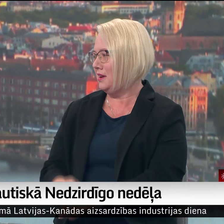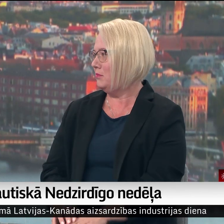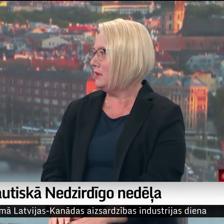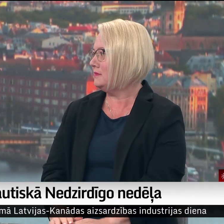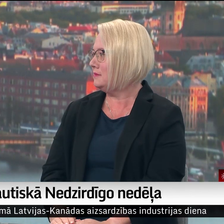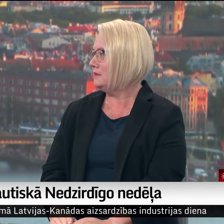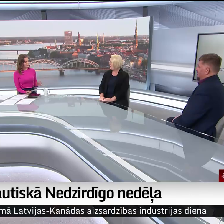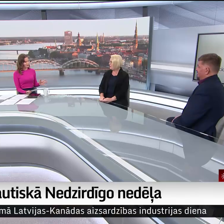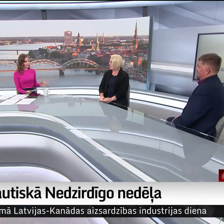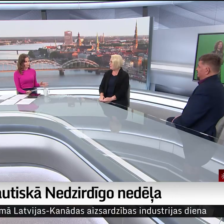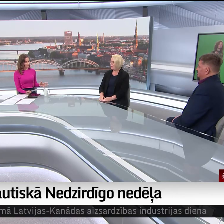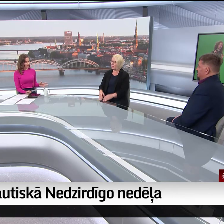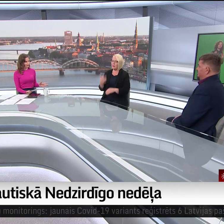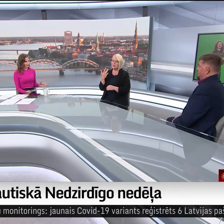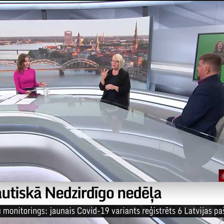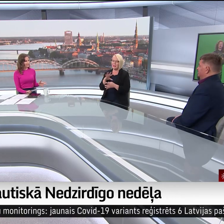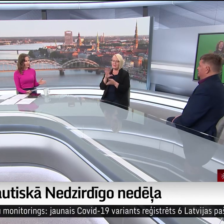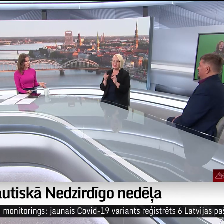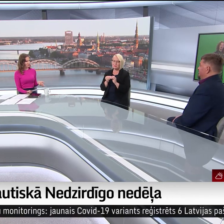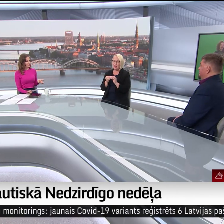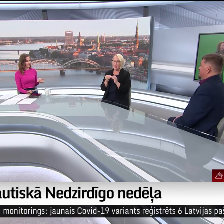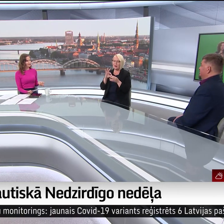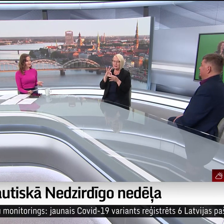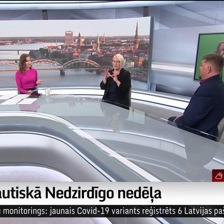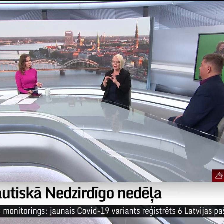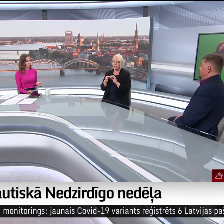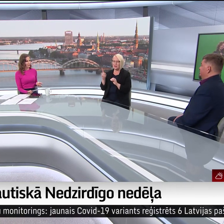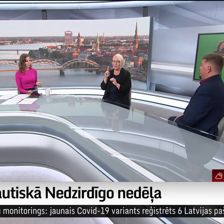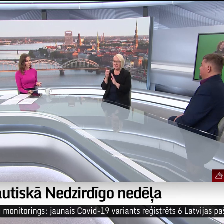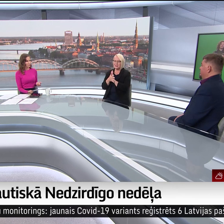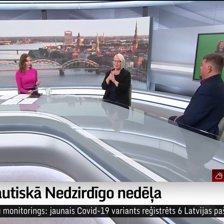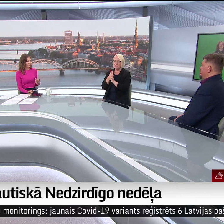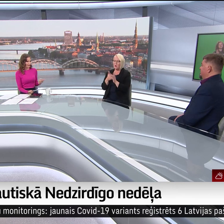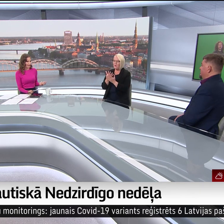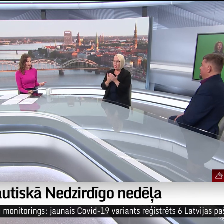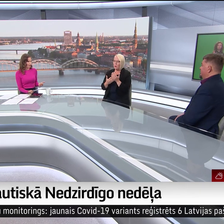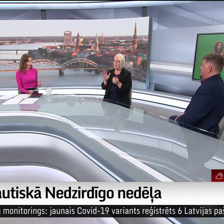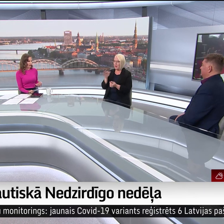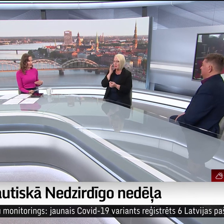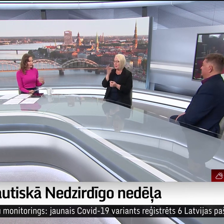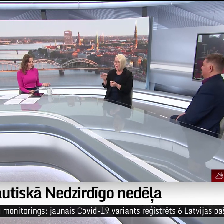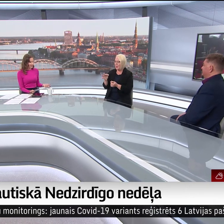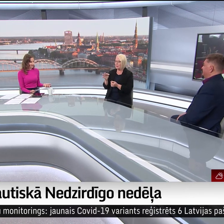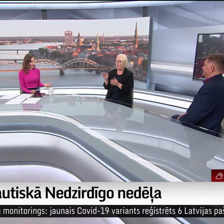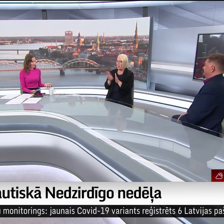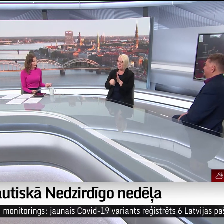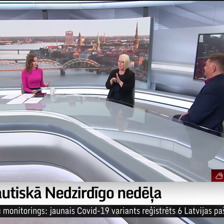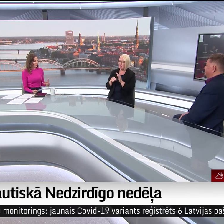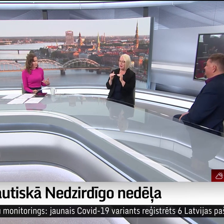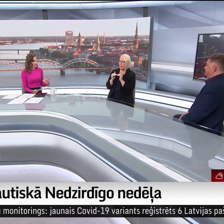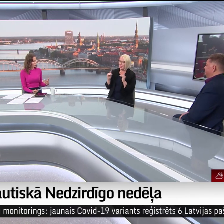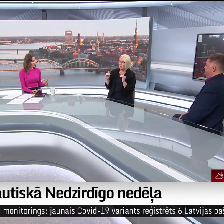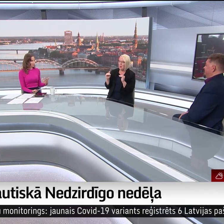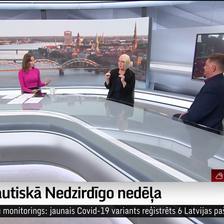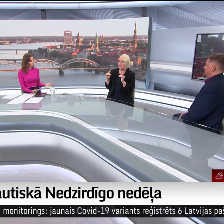sabiedrībā. Cik vispār sarežģīta ir zīmju valodu? Vai var tā teikt, ka kaut kādā elementārā līmenī